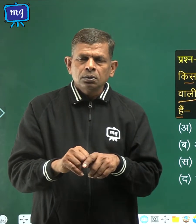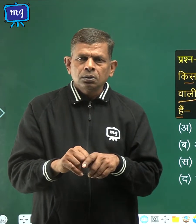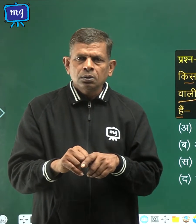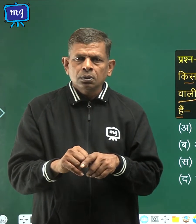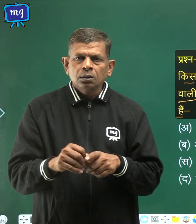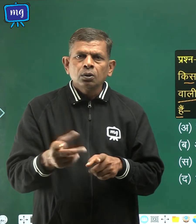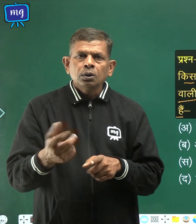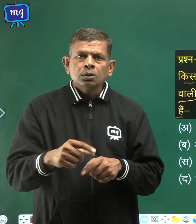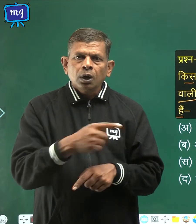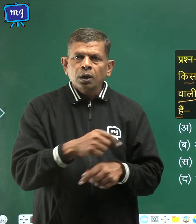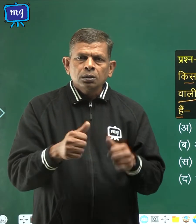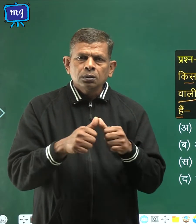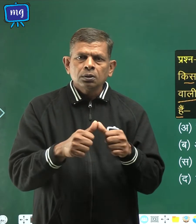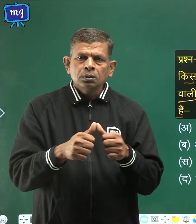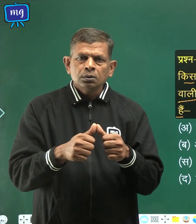तो इसका उत्तर है